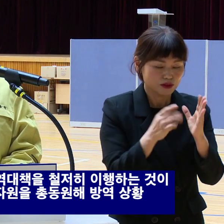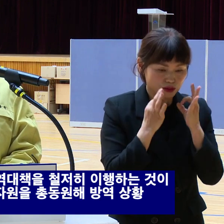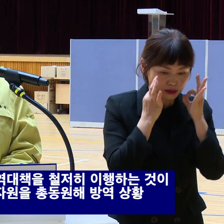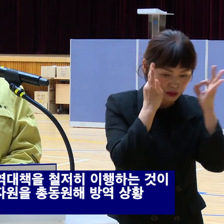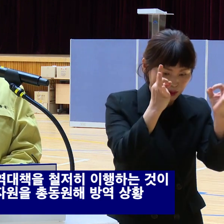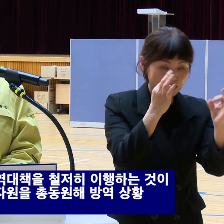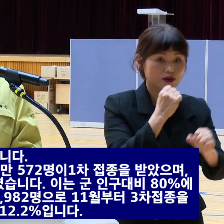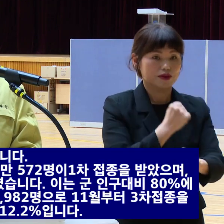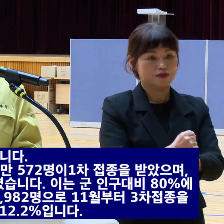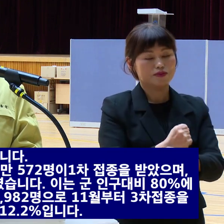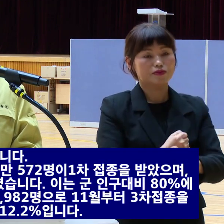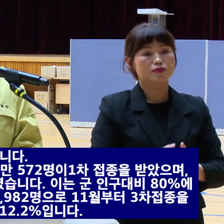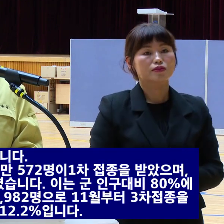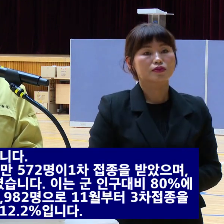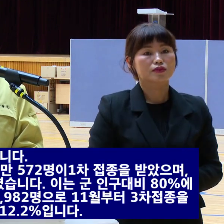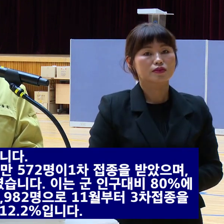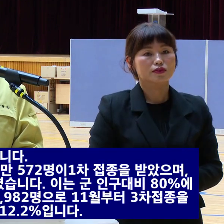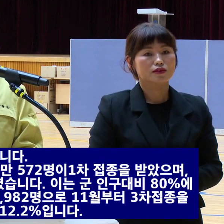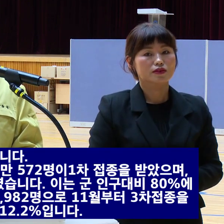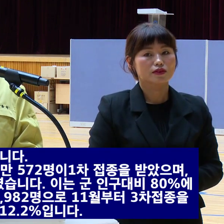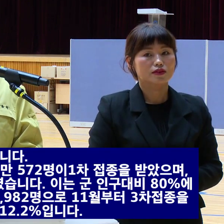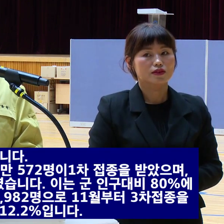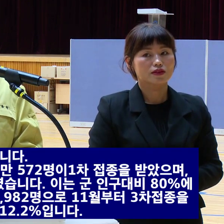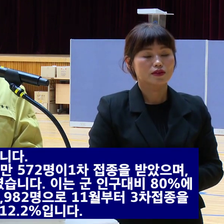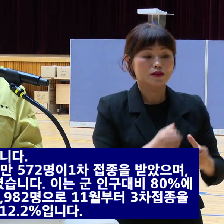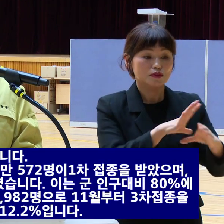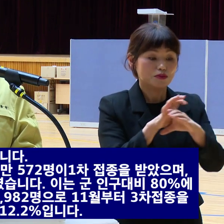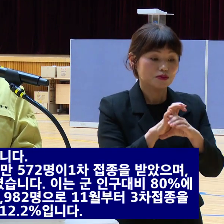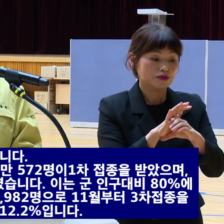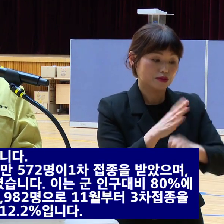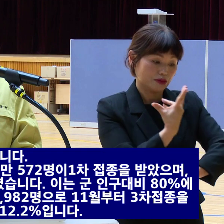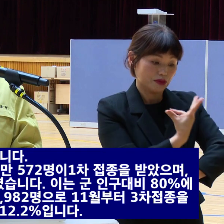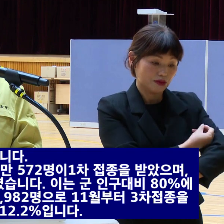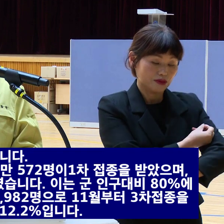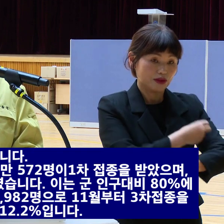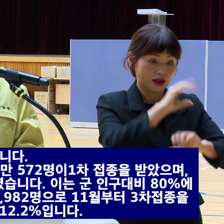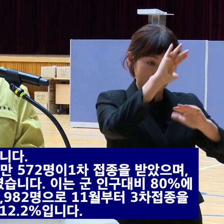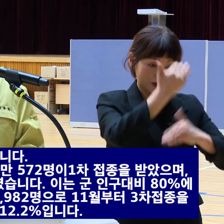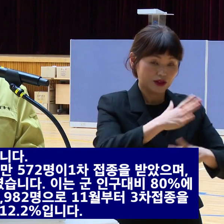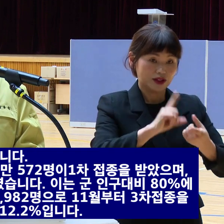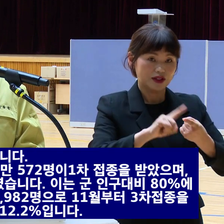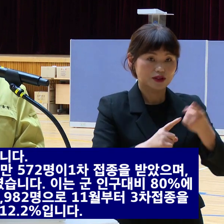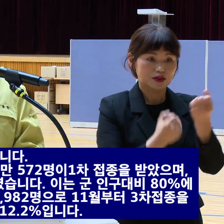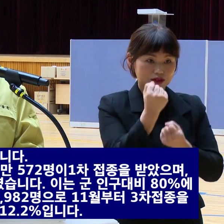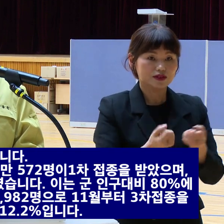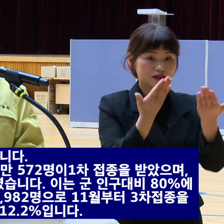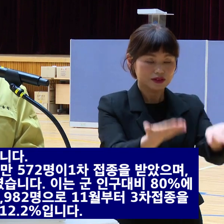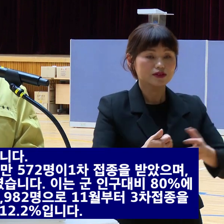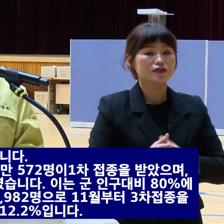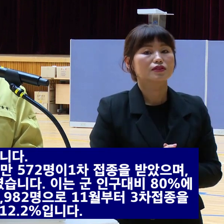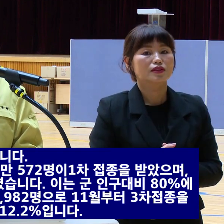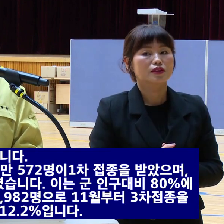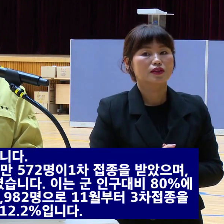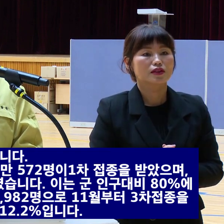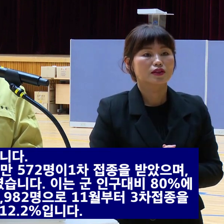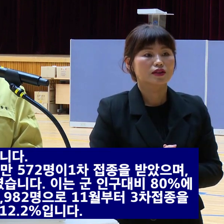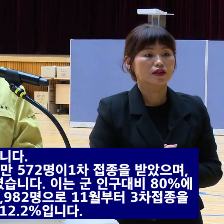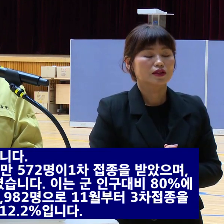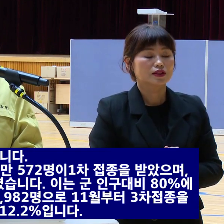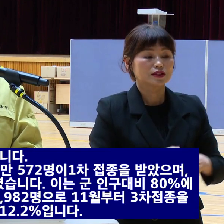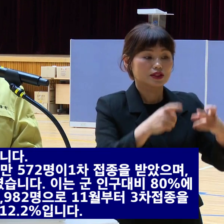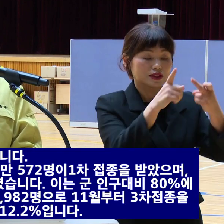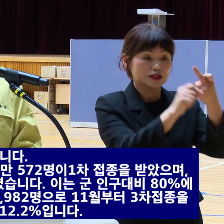것입니다. 다음은 코로나19 예방접종 관련 사항입니다. 양평군은 12월 8일 0시